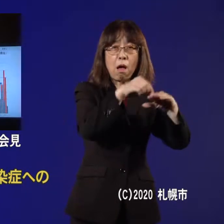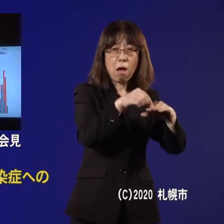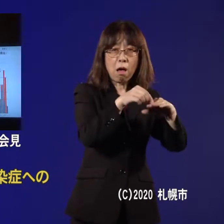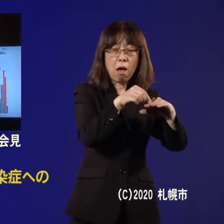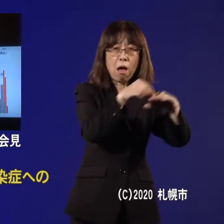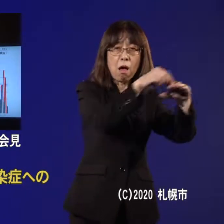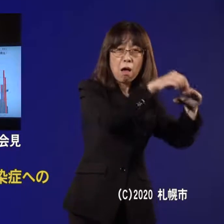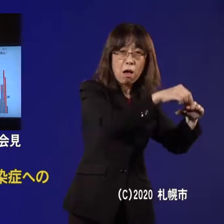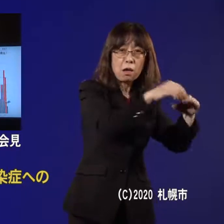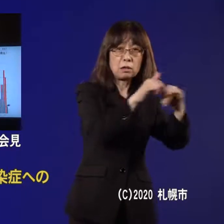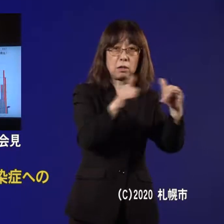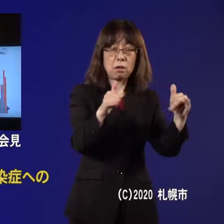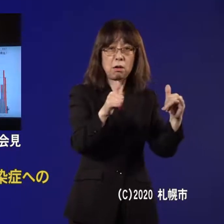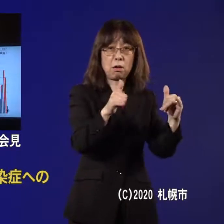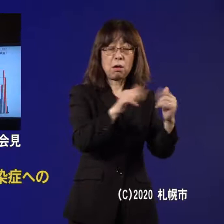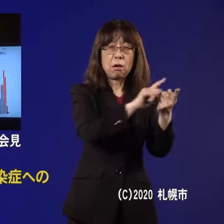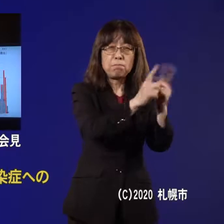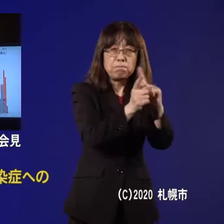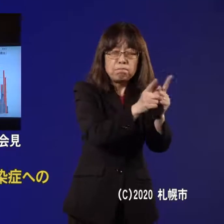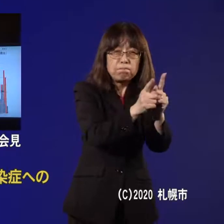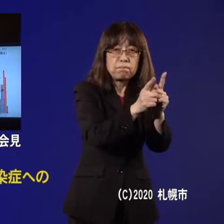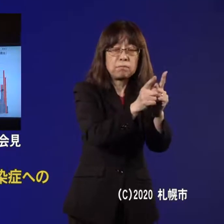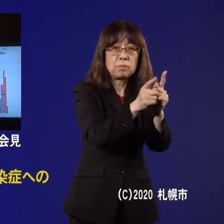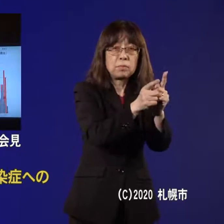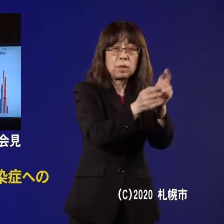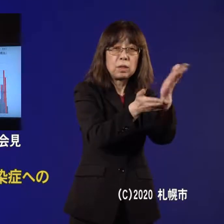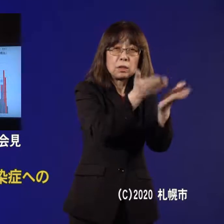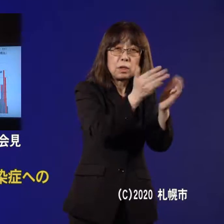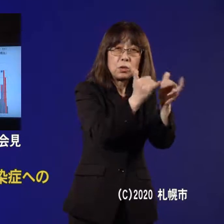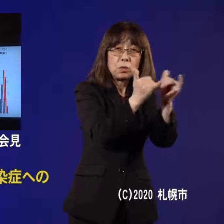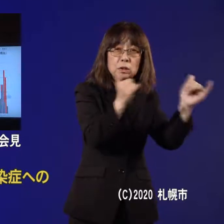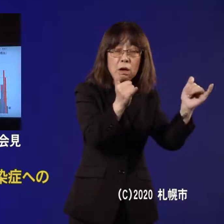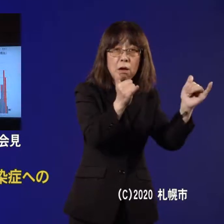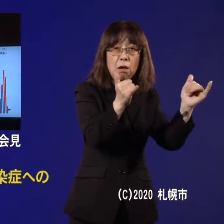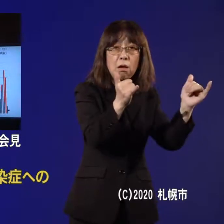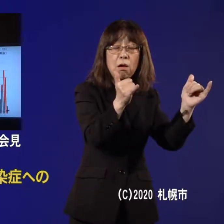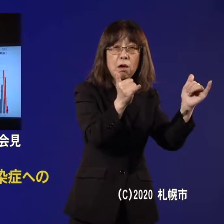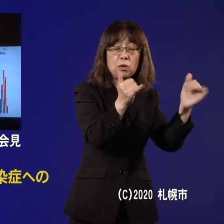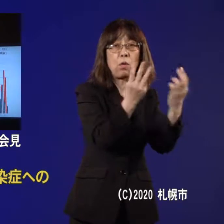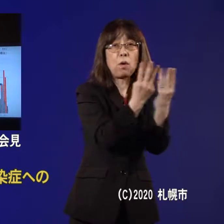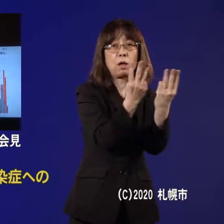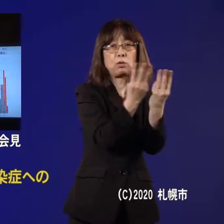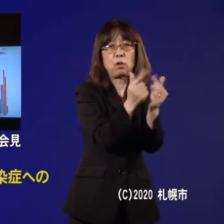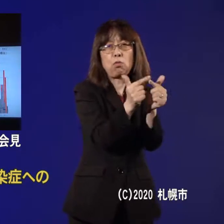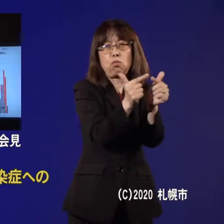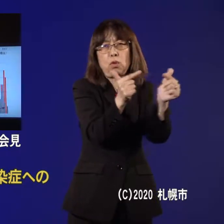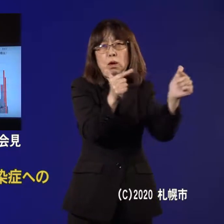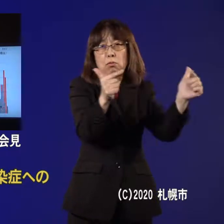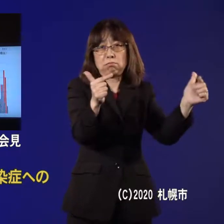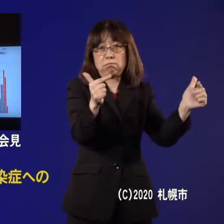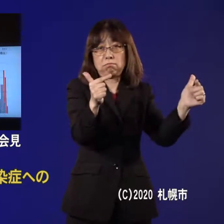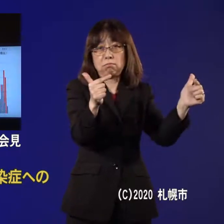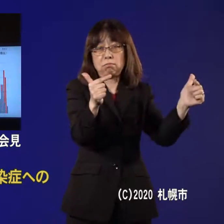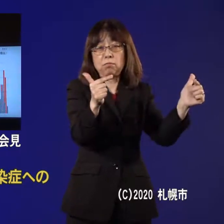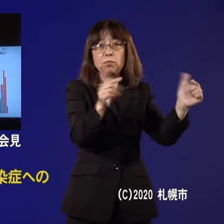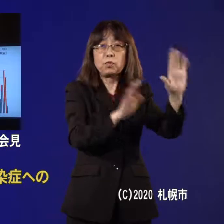濃厚接触者という方の、リンクが追える方の数が増えてきている状況